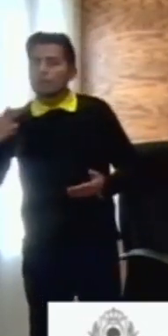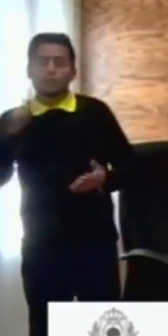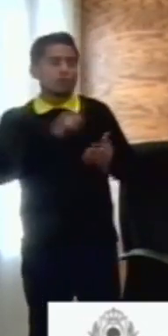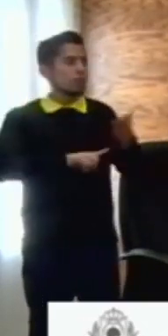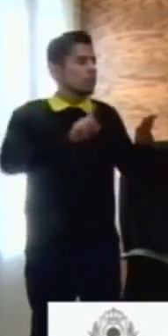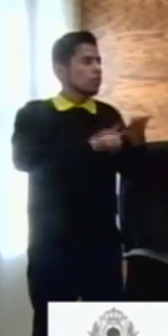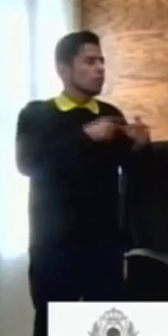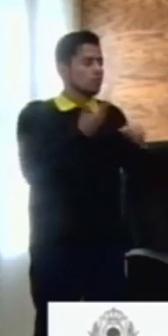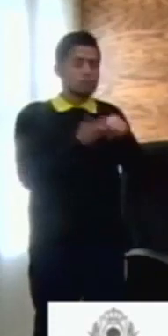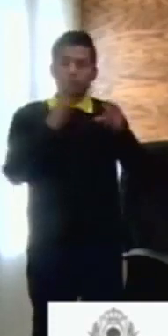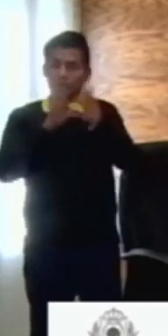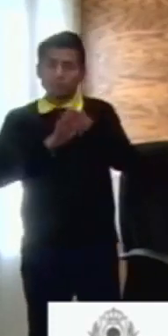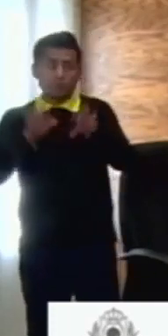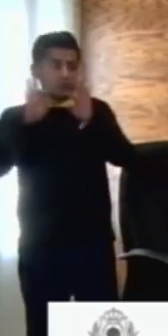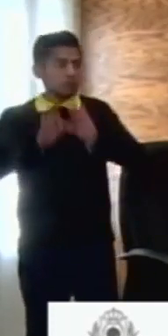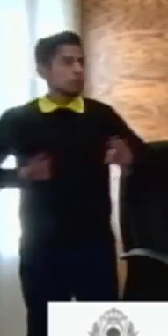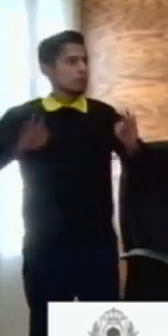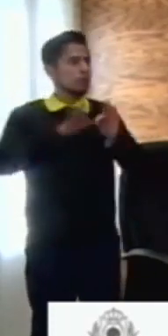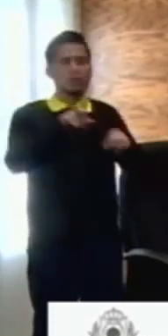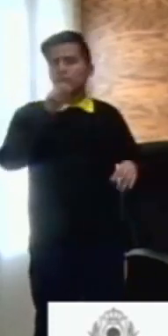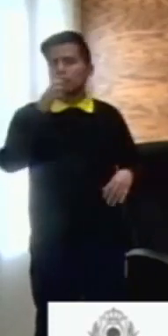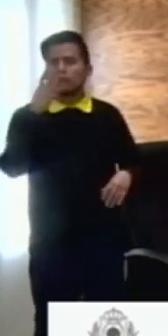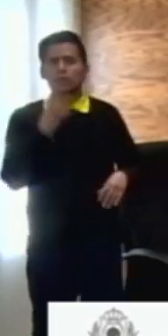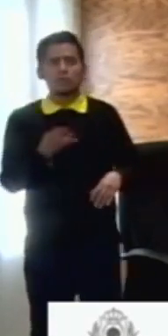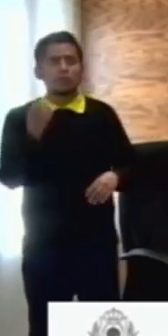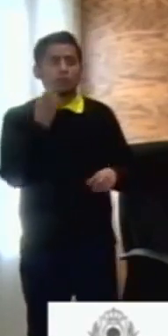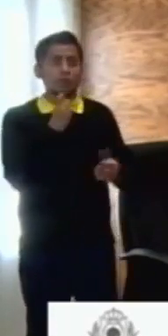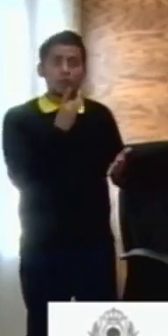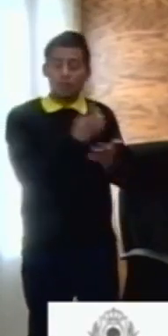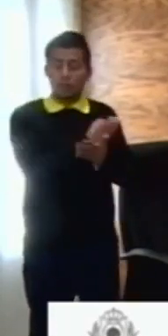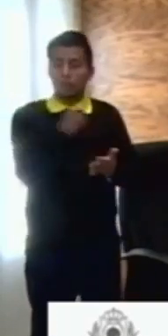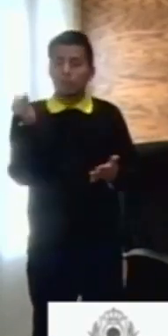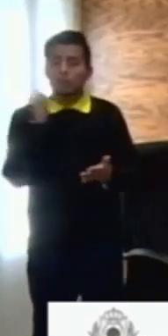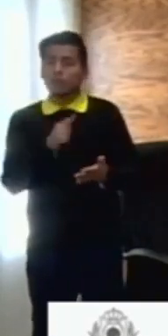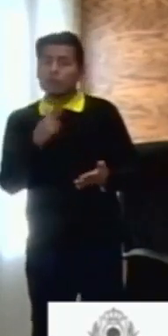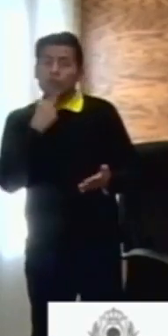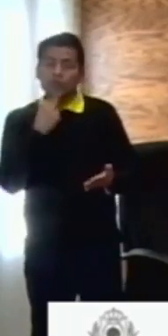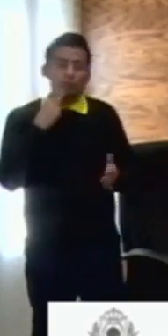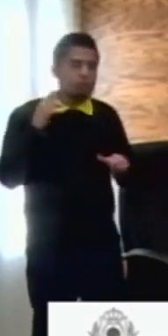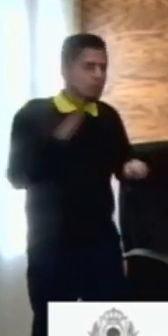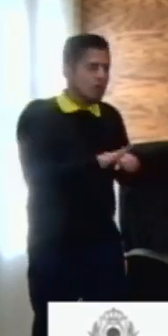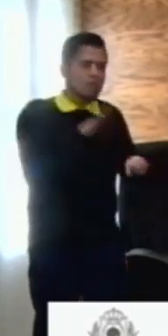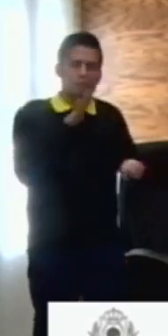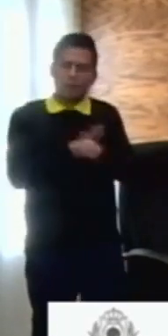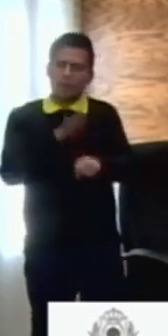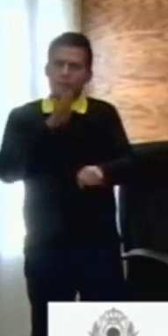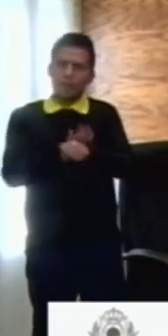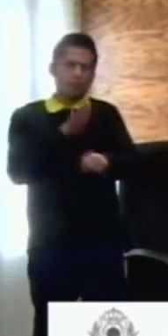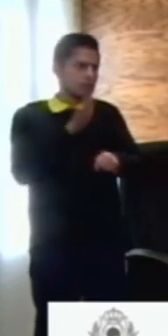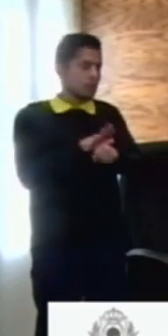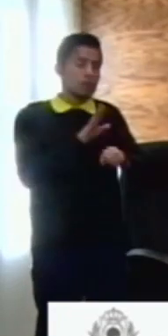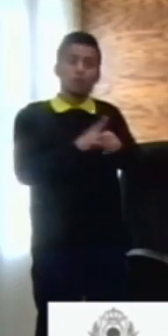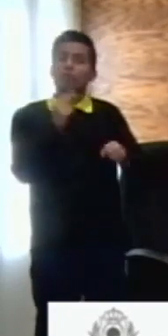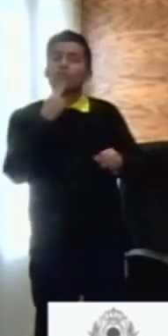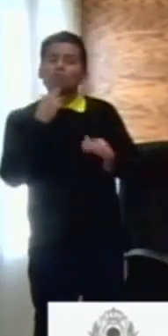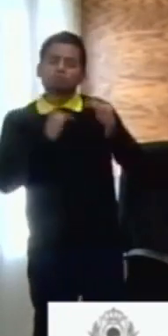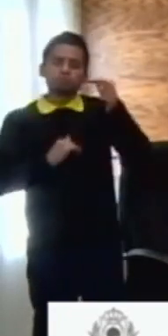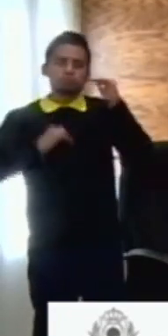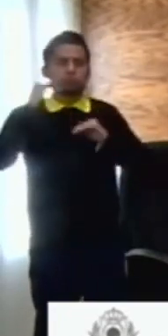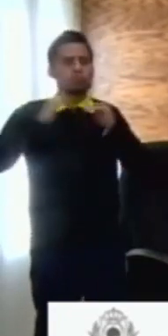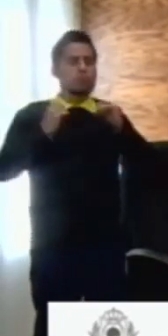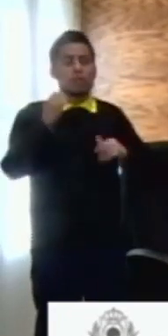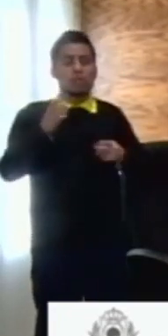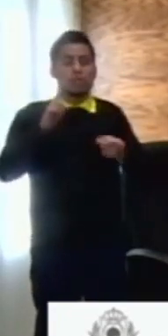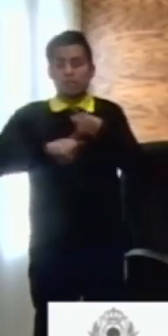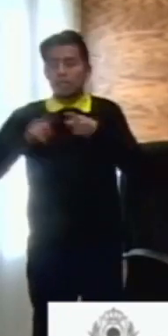cuales se considera que 24 son sobreexplotados es decir que su uso no es equilibrado y la